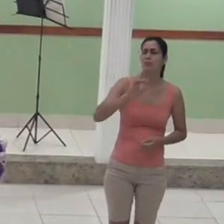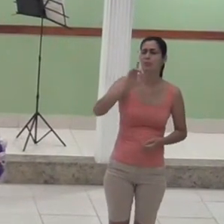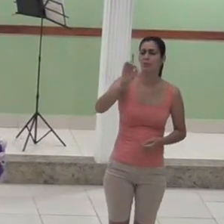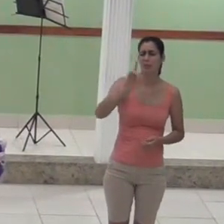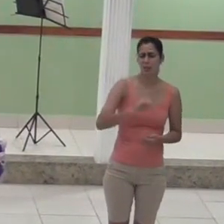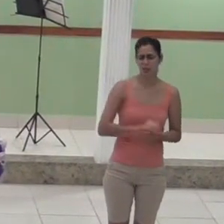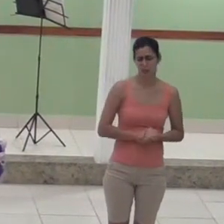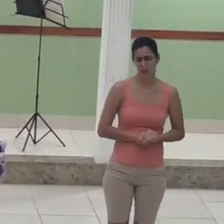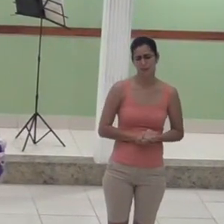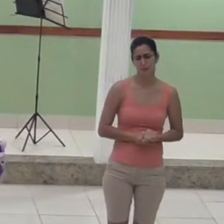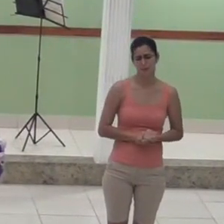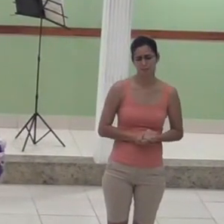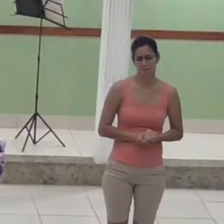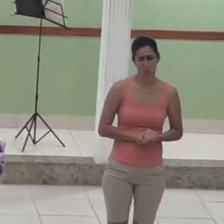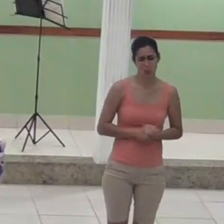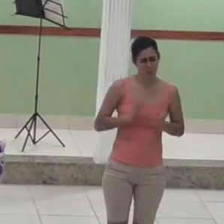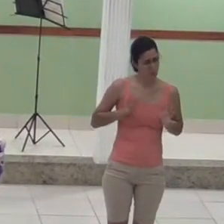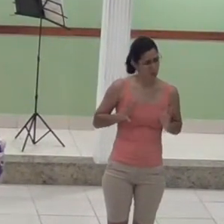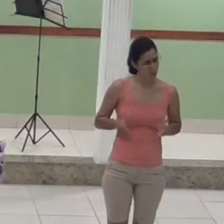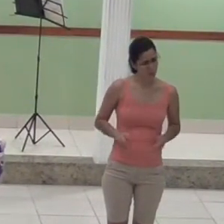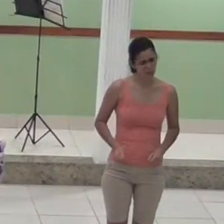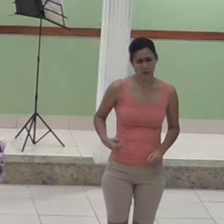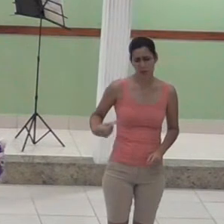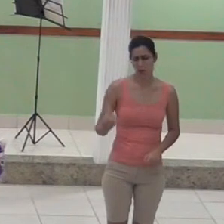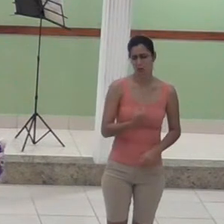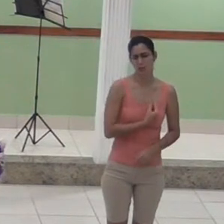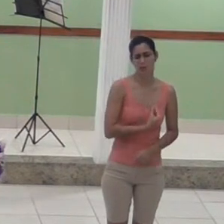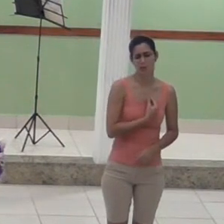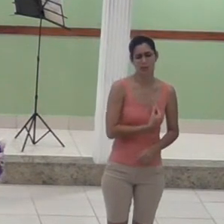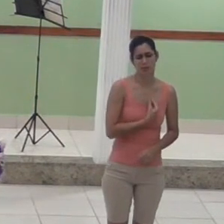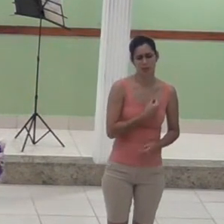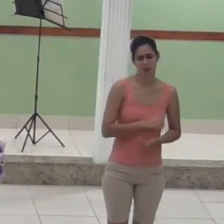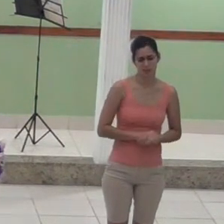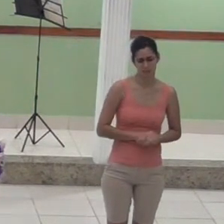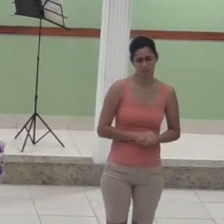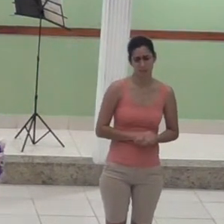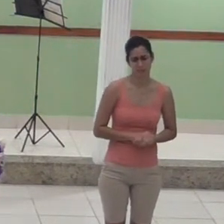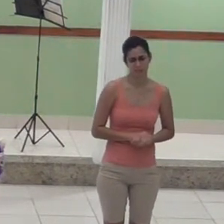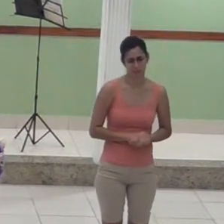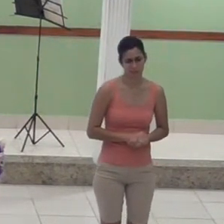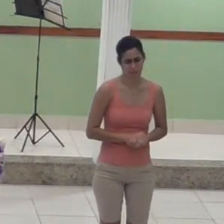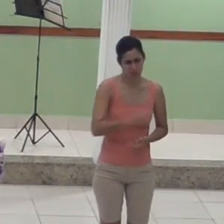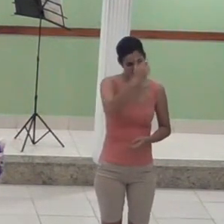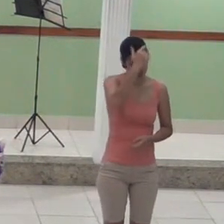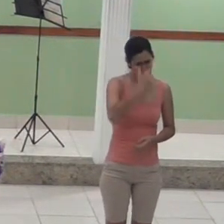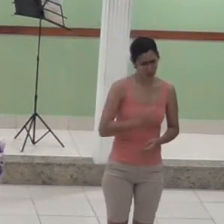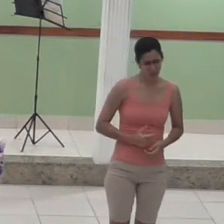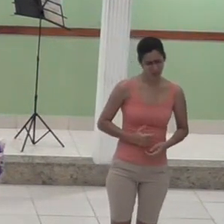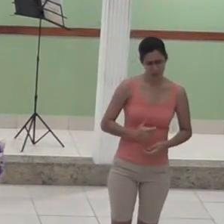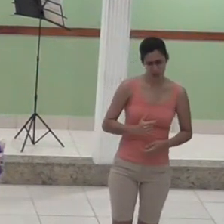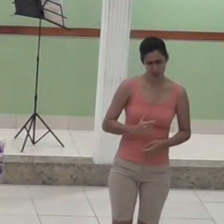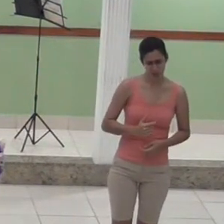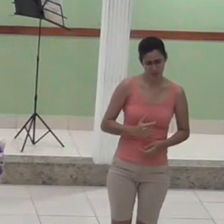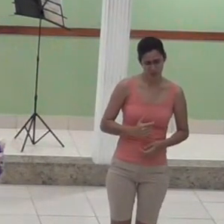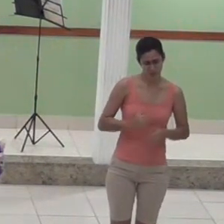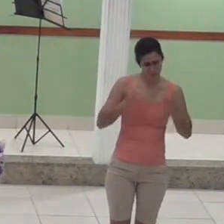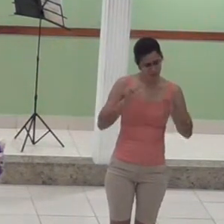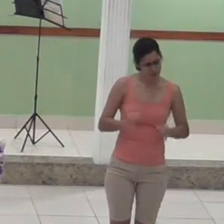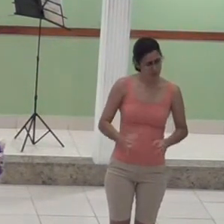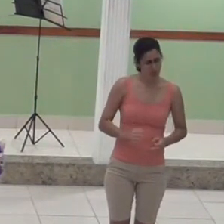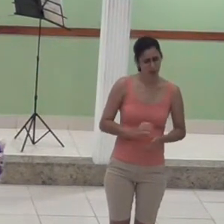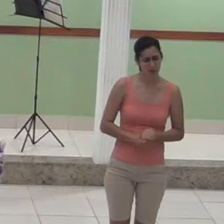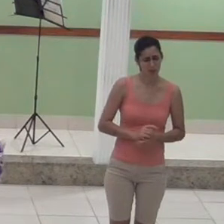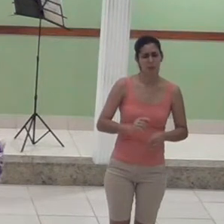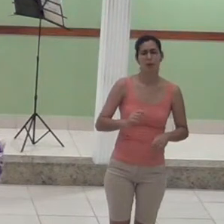torne limpos como vaso de honra para que o Senhor possa usar. Nos